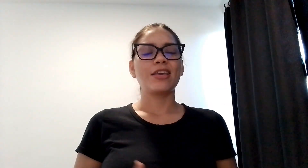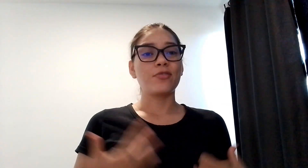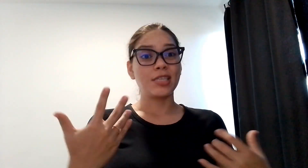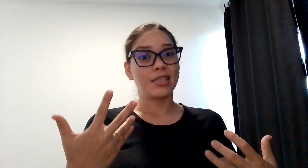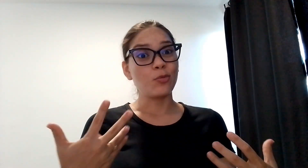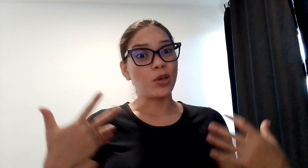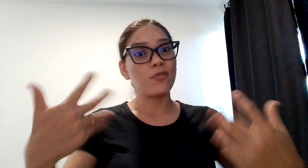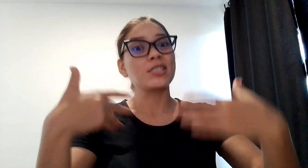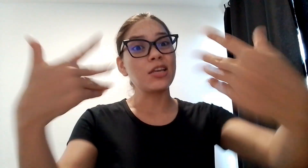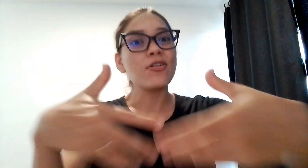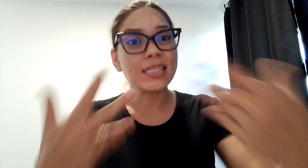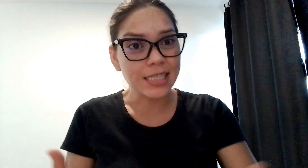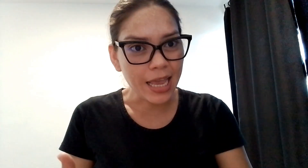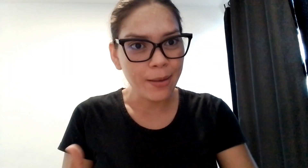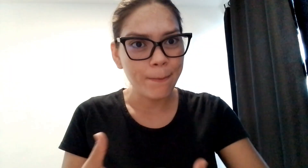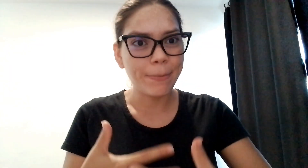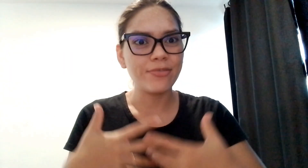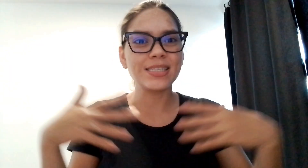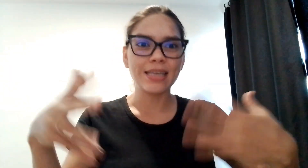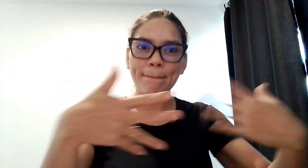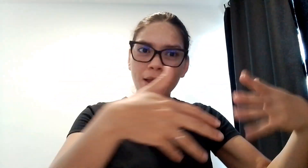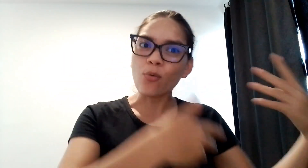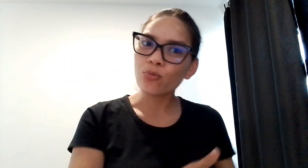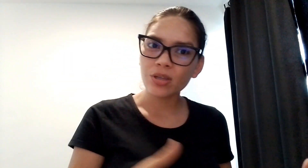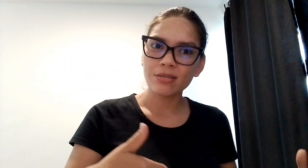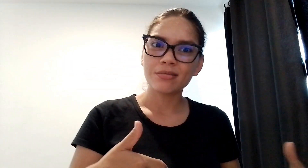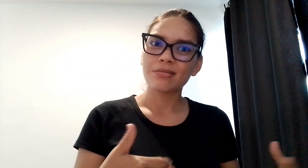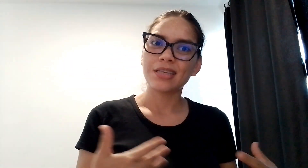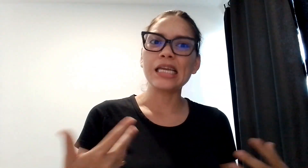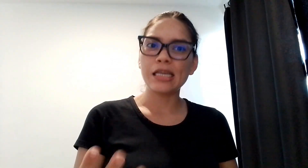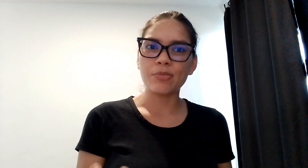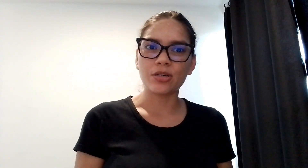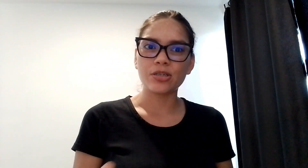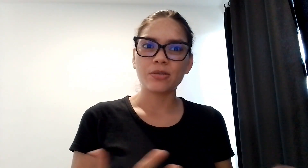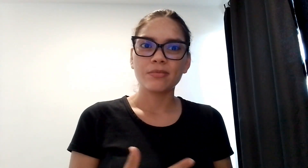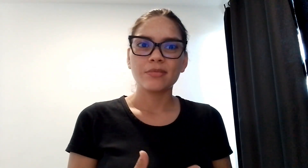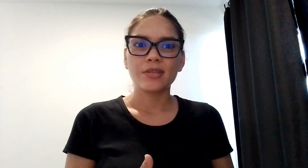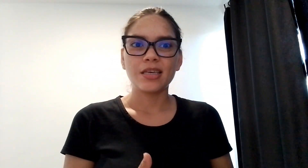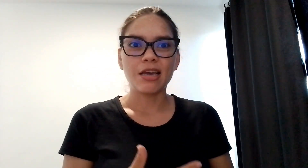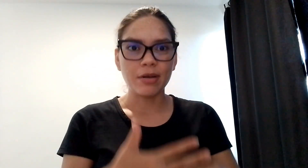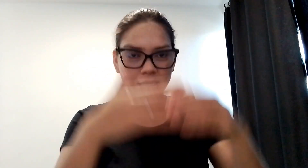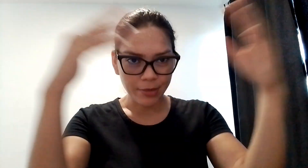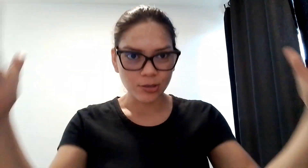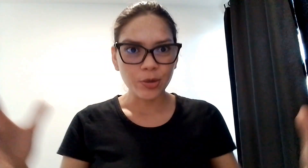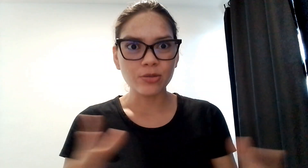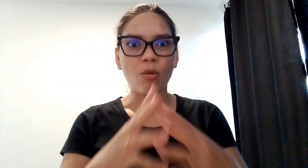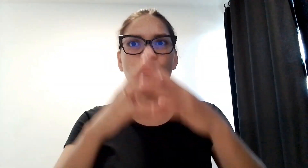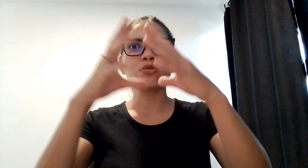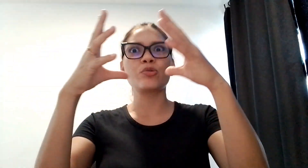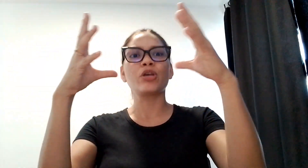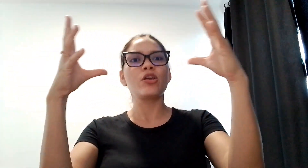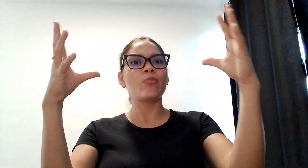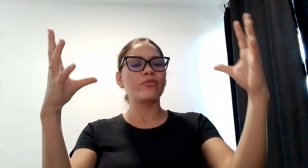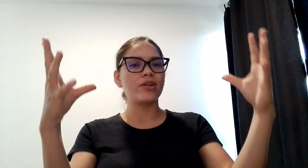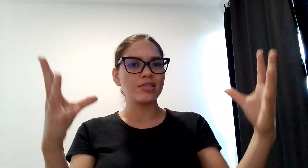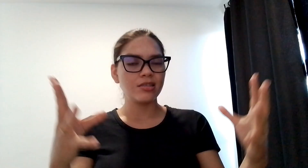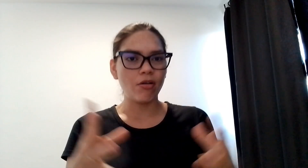você tem que fazer para fazer a pergunta em Libras. E é basicamente sobre isso, como construir uma frase